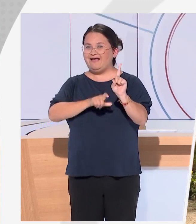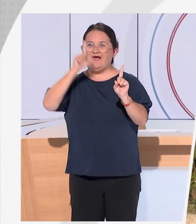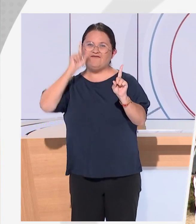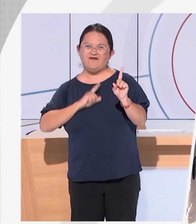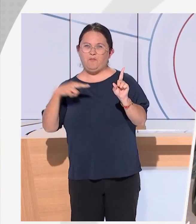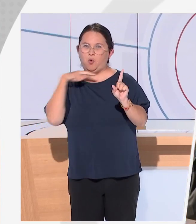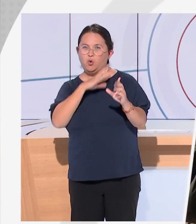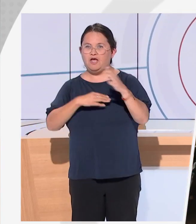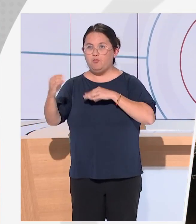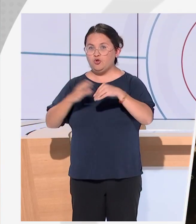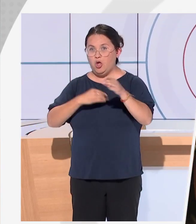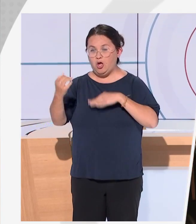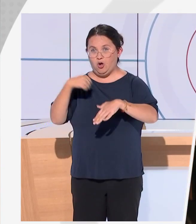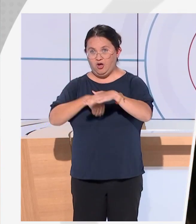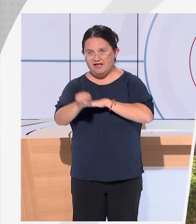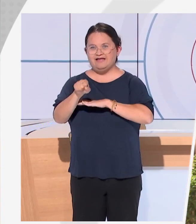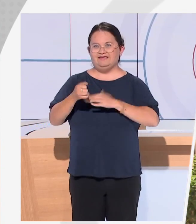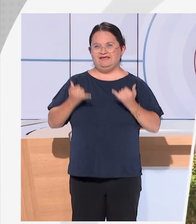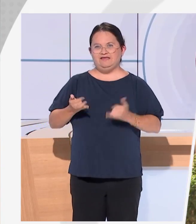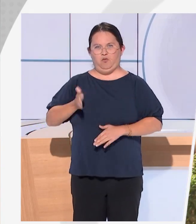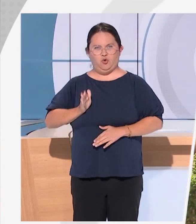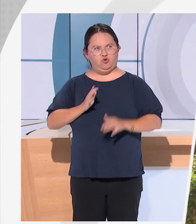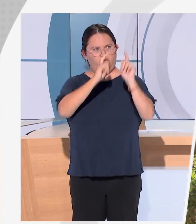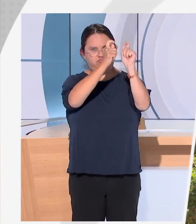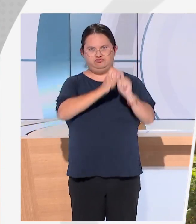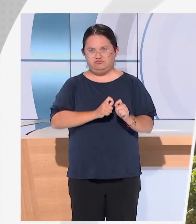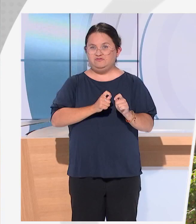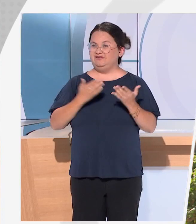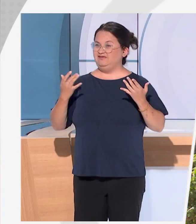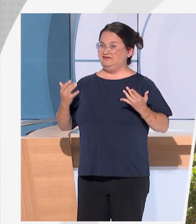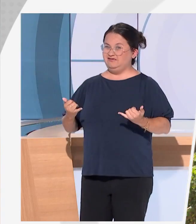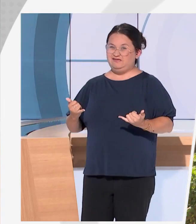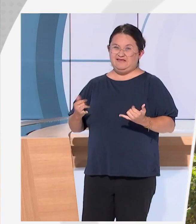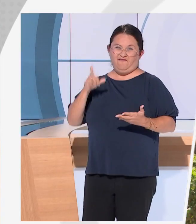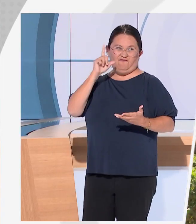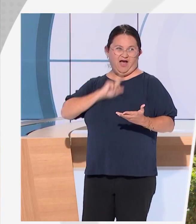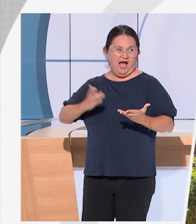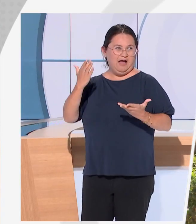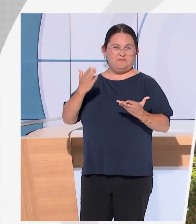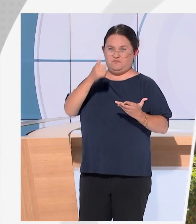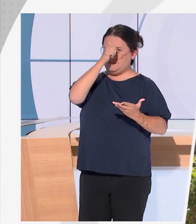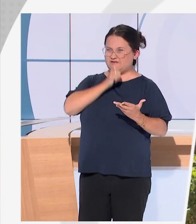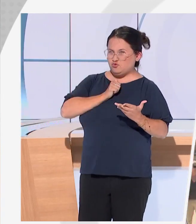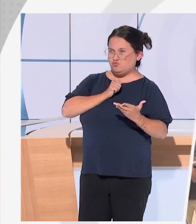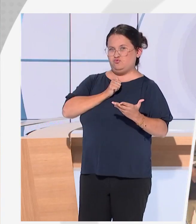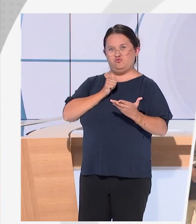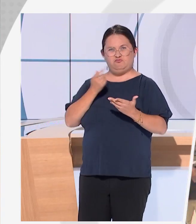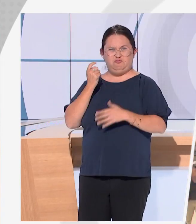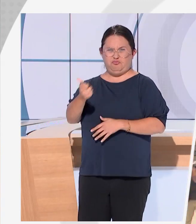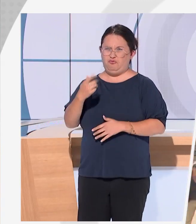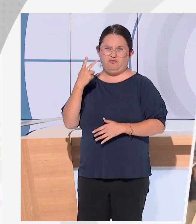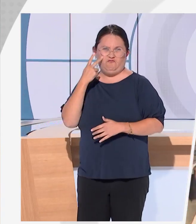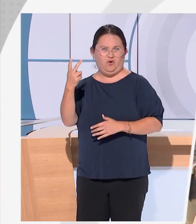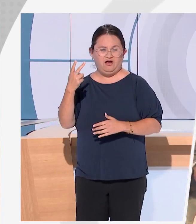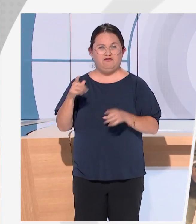regardes autour, tu as bien compris qu'on est dans une société patriarcale. Les femmes ou les statuts féminins, on le voit quasiment jamais. Ça peut faire passer